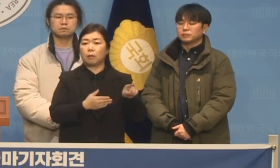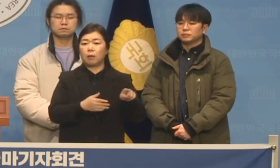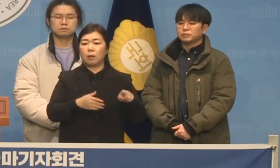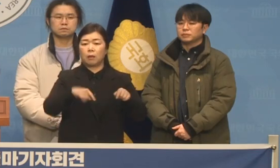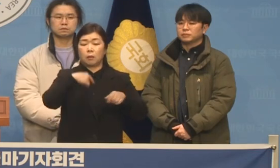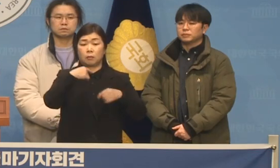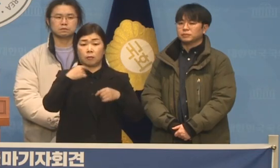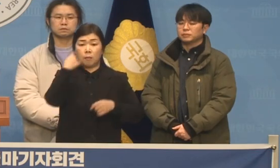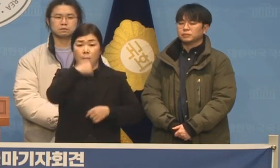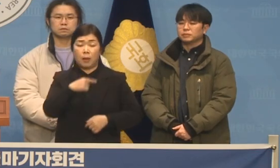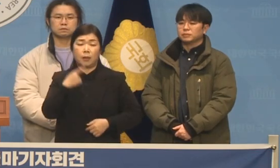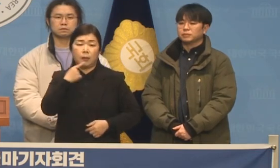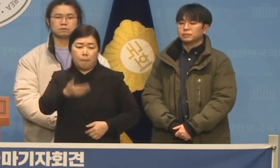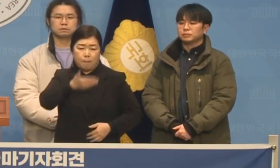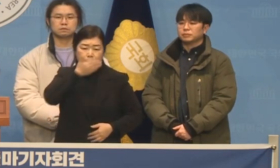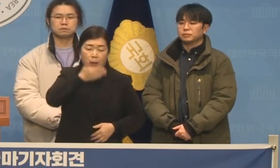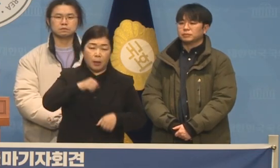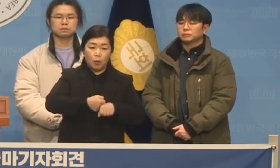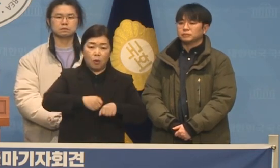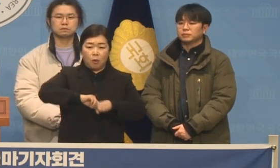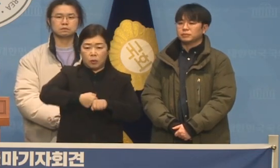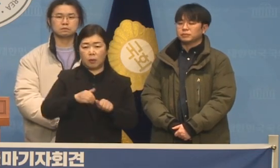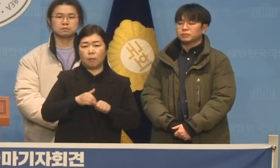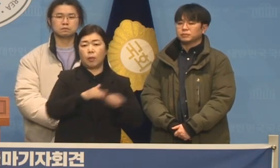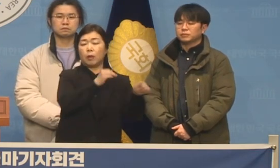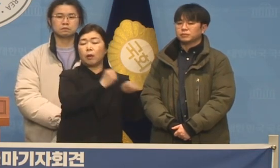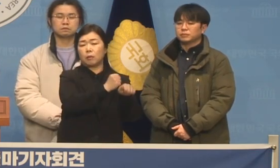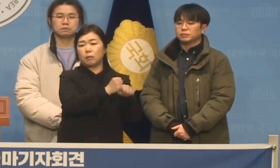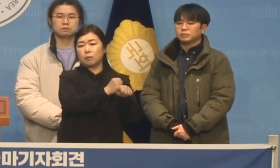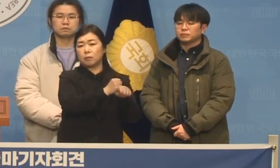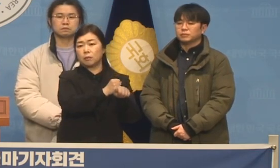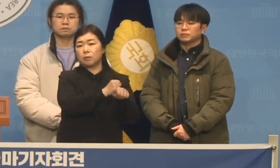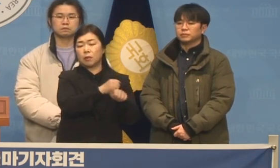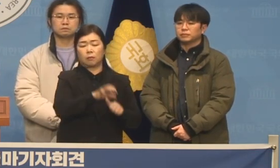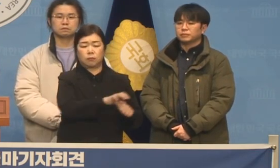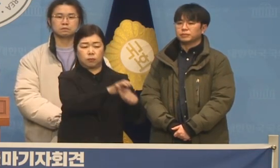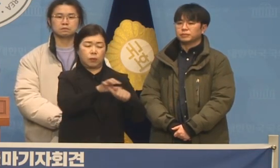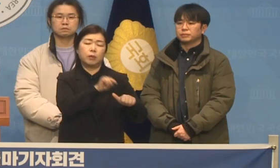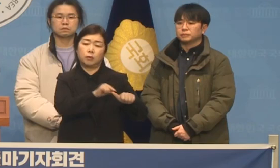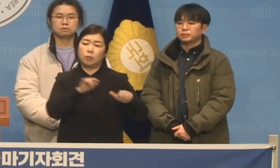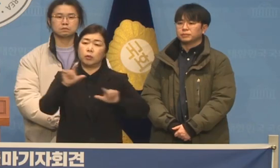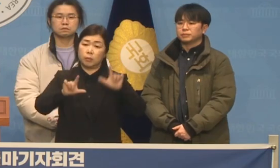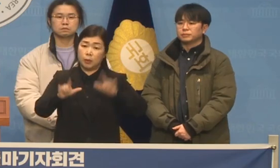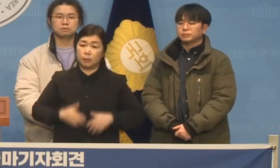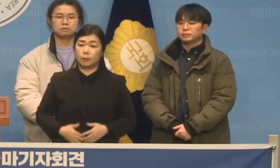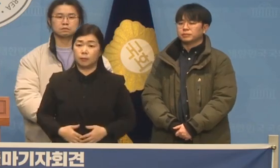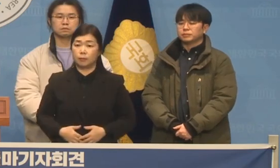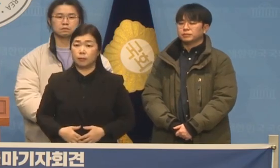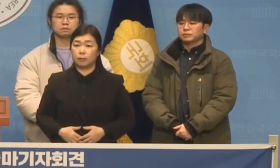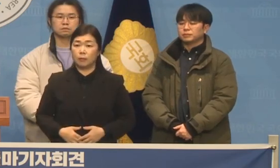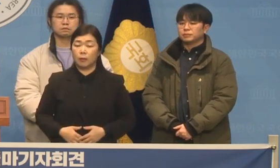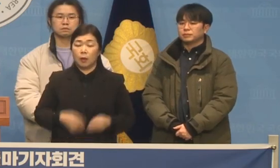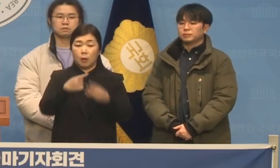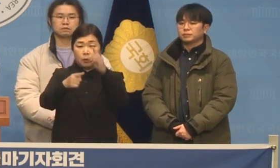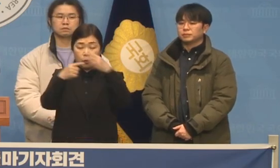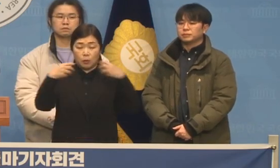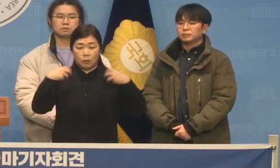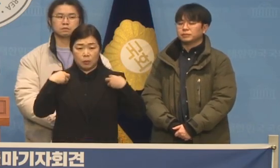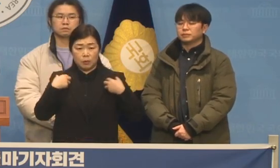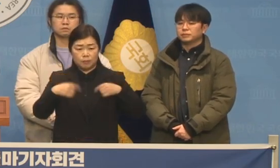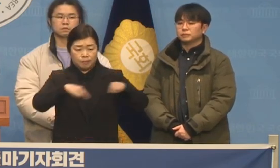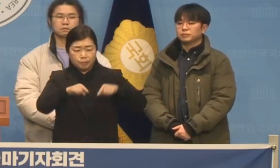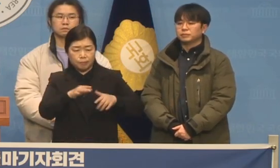채 끌려나가거나 알아서 각자 살아가도록 내몰리고 있습니다. 윤석열 정부의 폭정을 멈추고